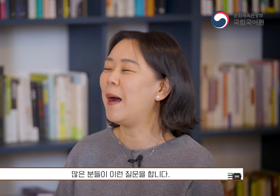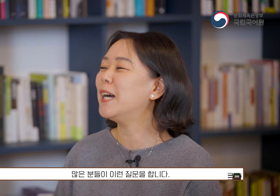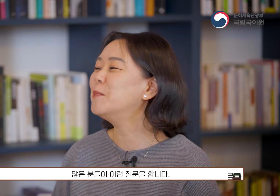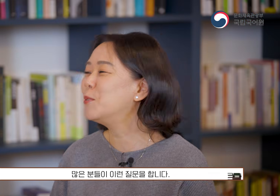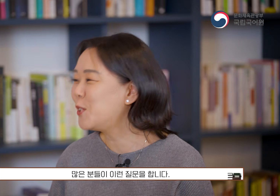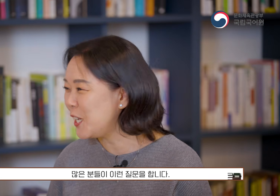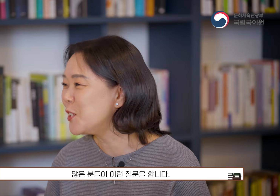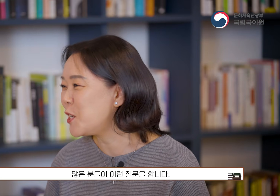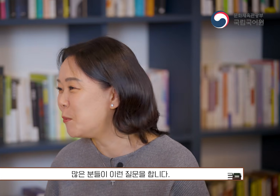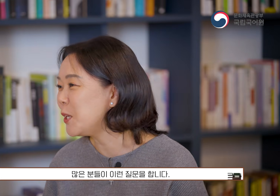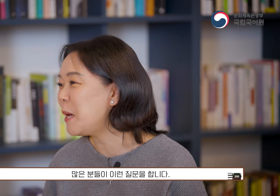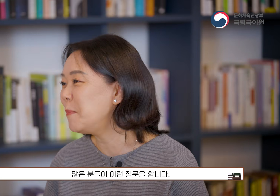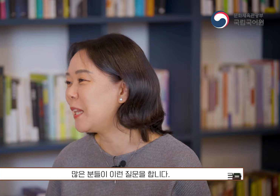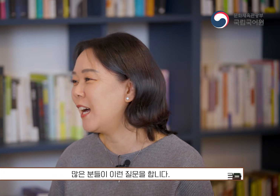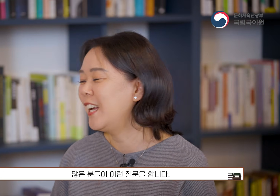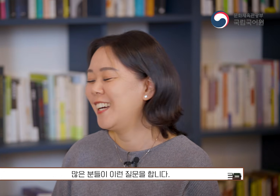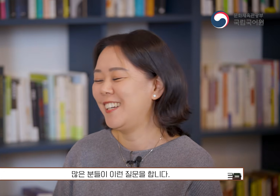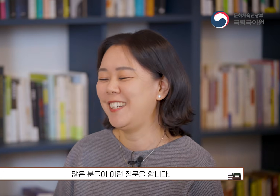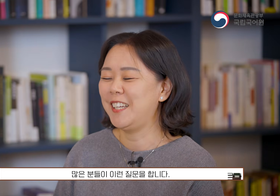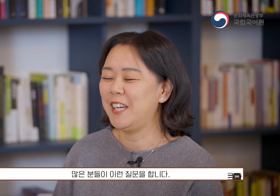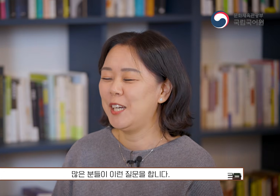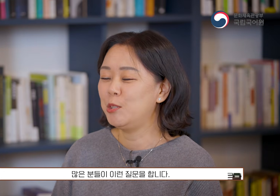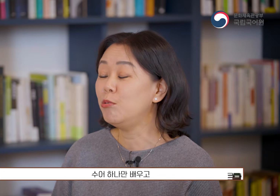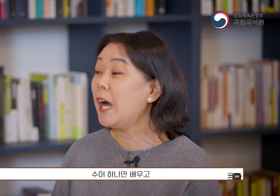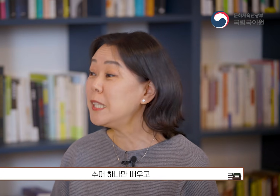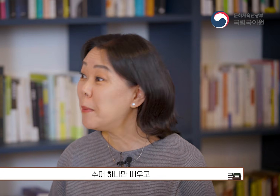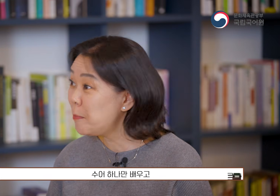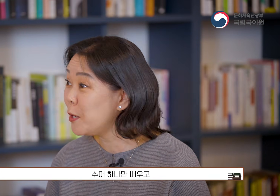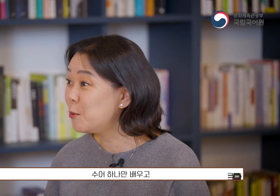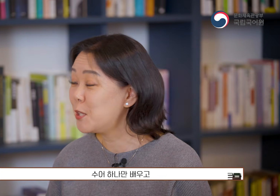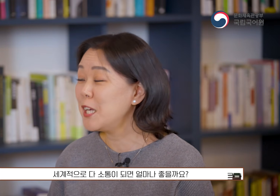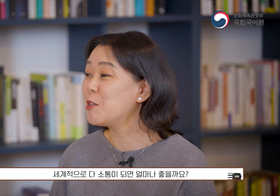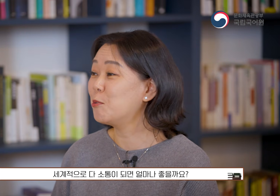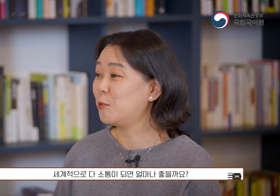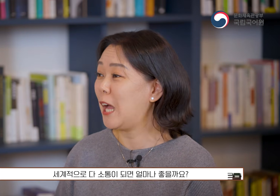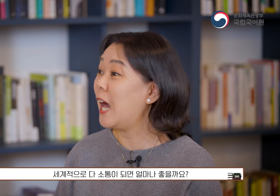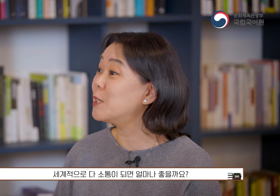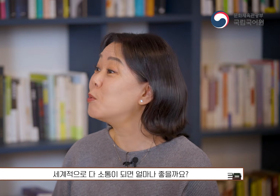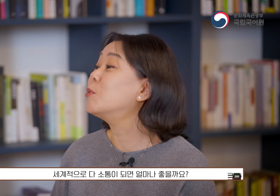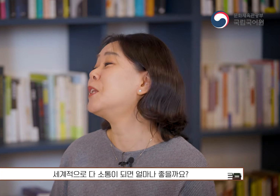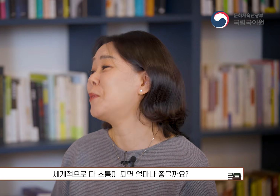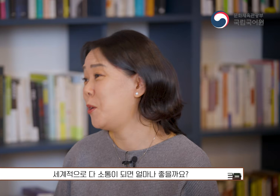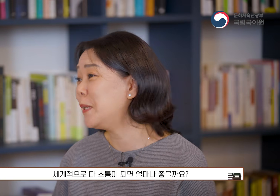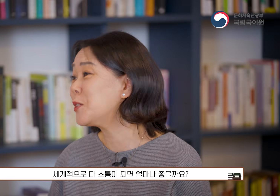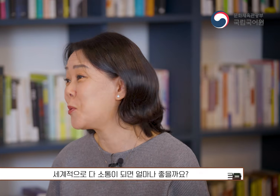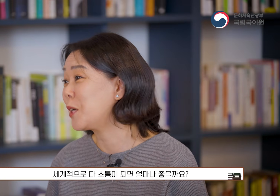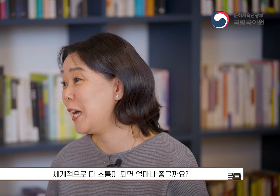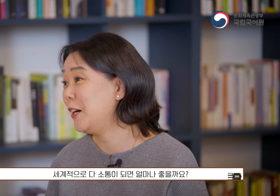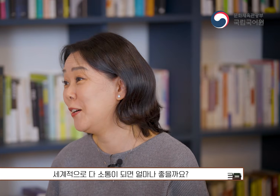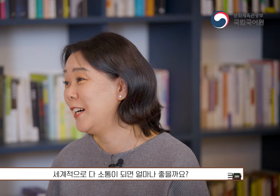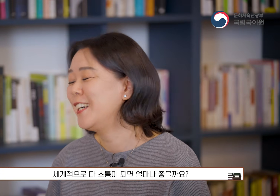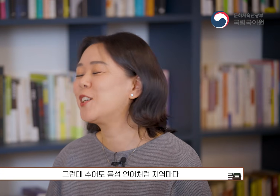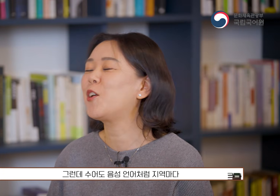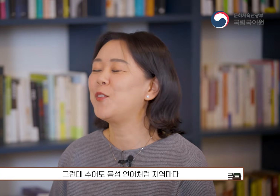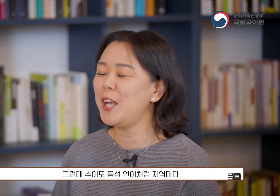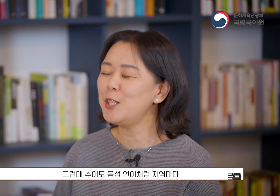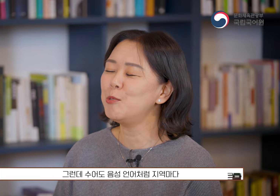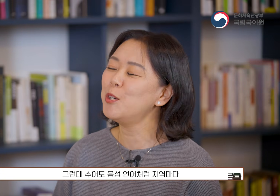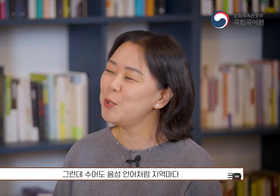많은 분들이 이런 질문을 합니다. 수어 하나만 배우고 세계적으로 다 소통이 되면 얼마나 좋을까요? 그런데